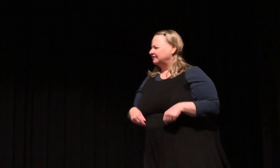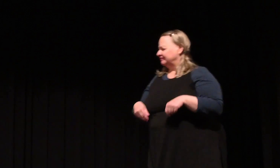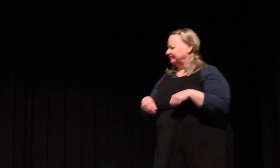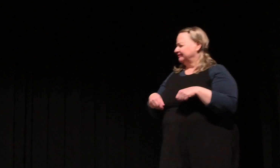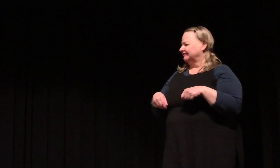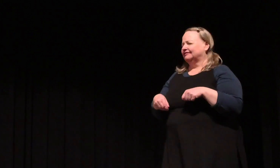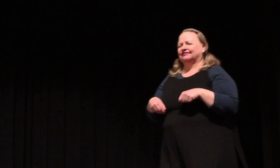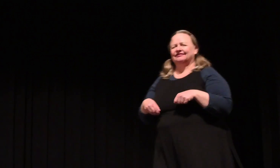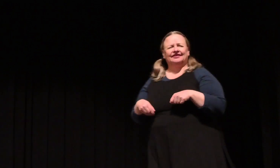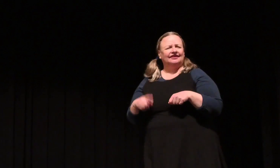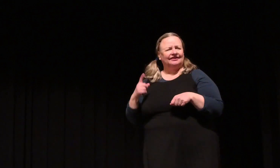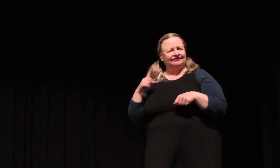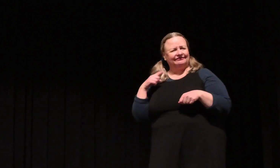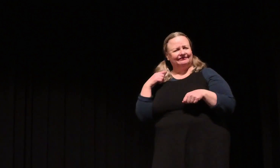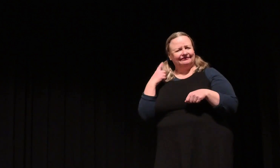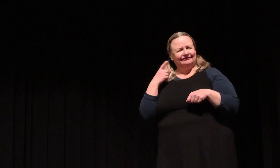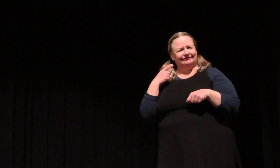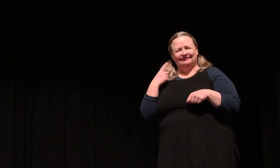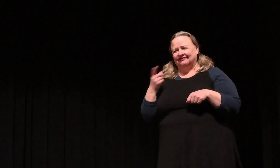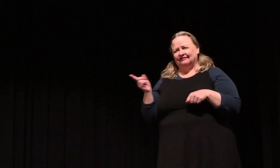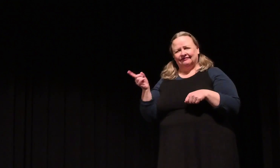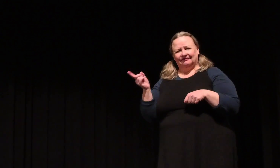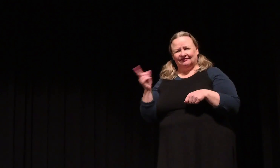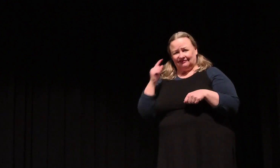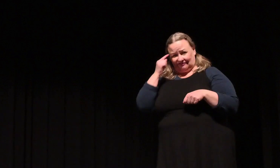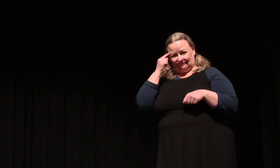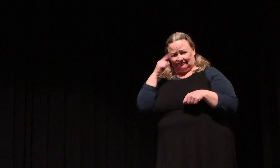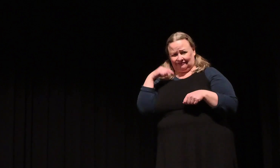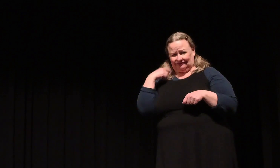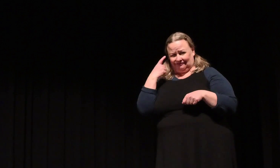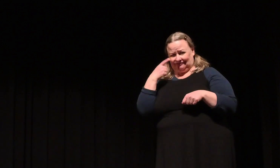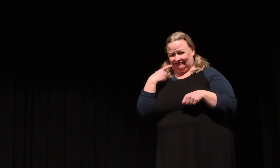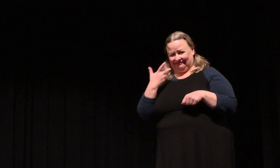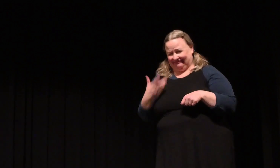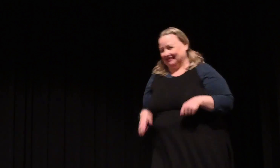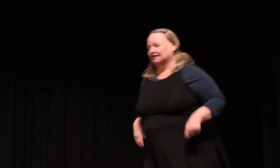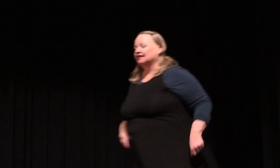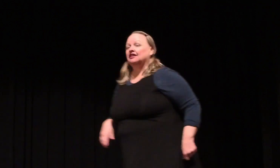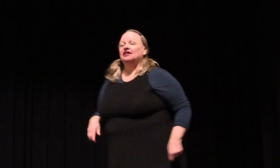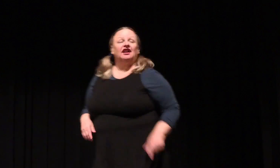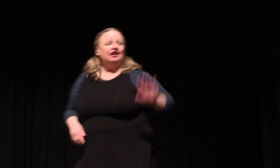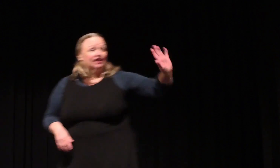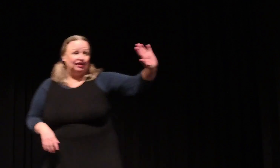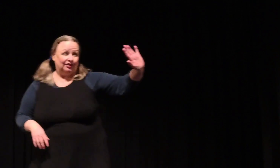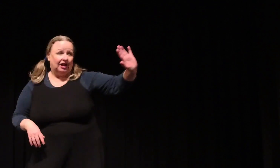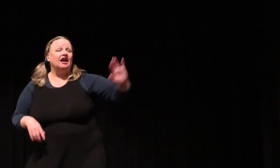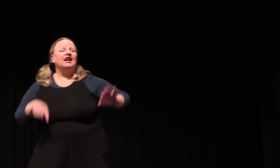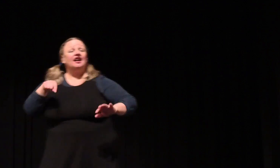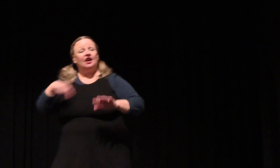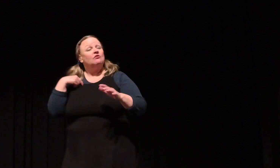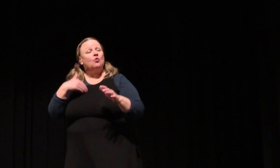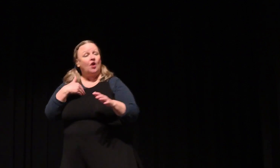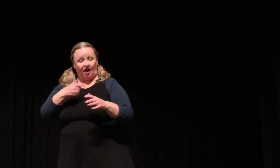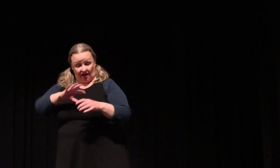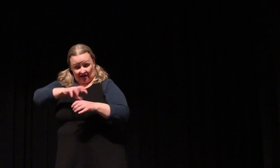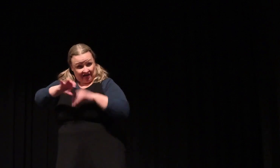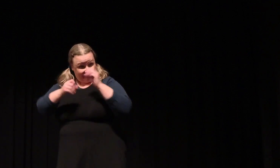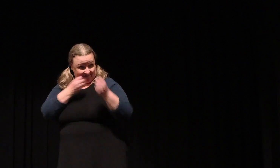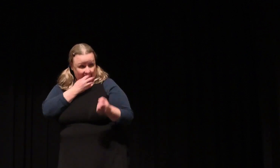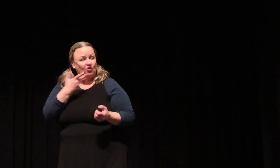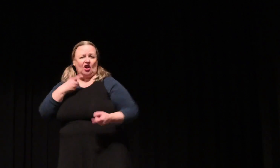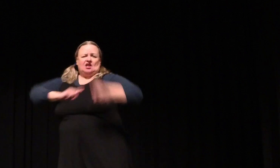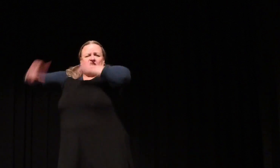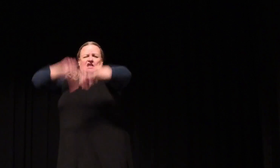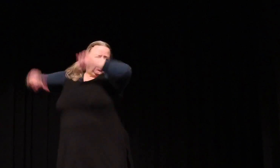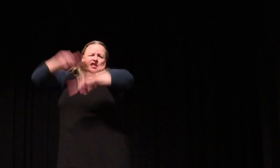là? Le docteur, il me regarde comme... un peu folle, cette madame-là, hein? OK. Non, mais c'est parce que je me